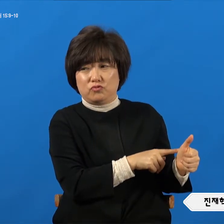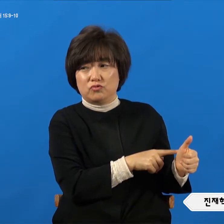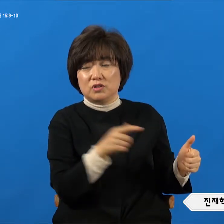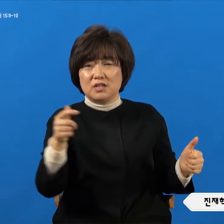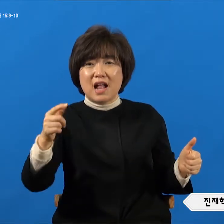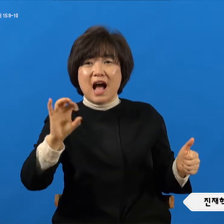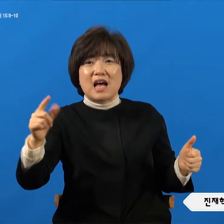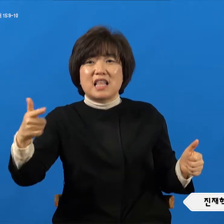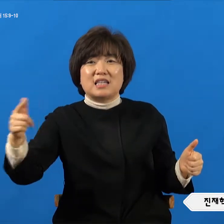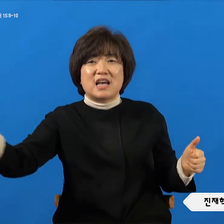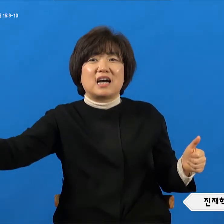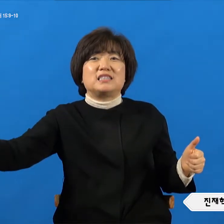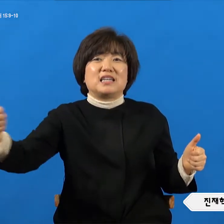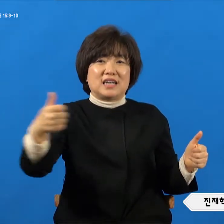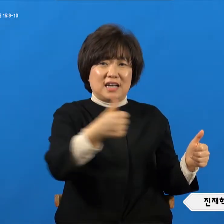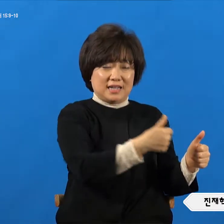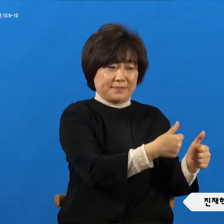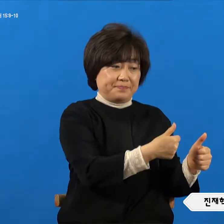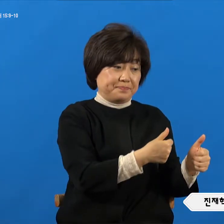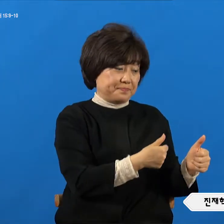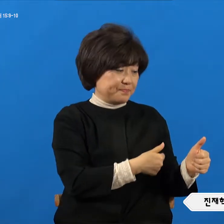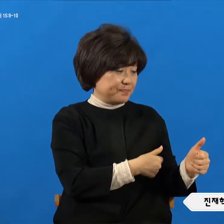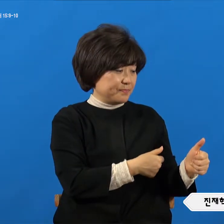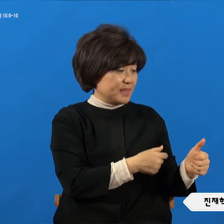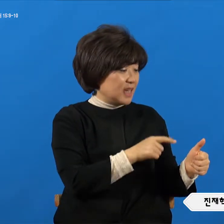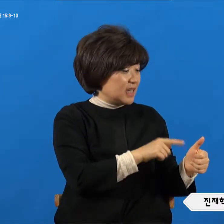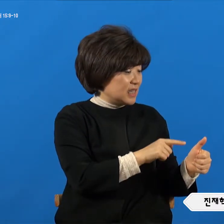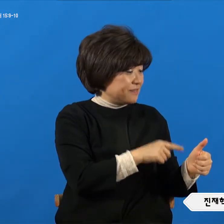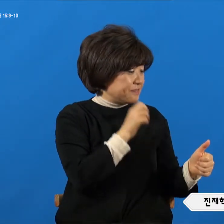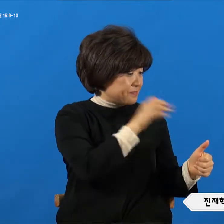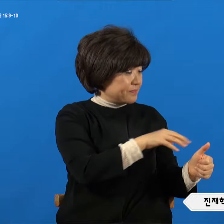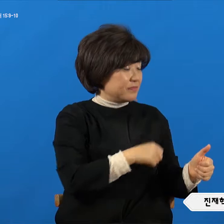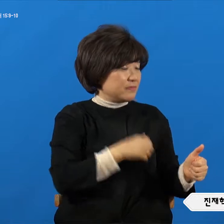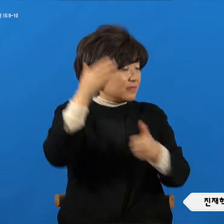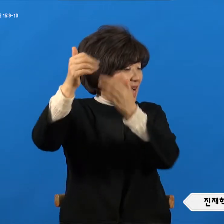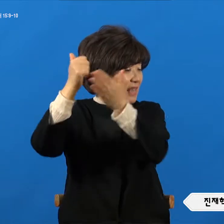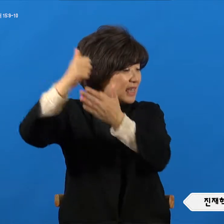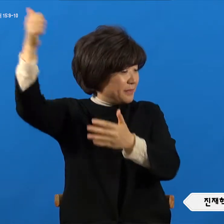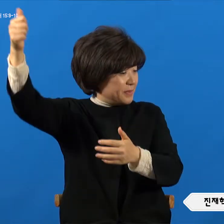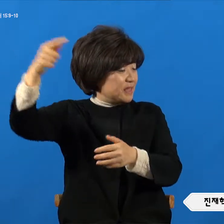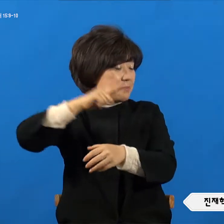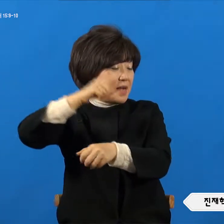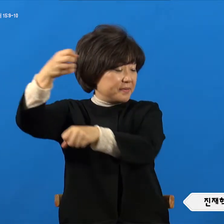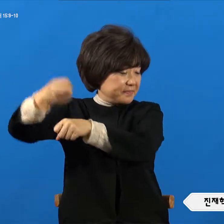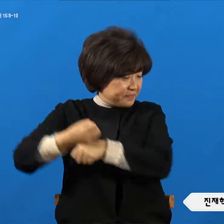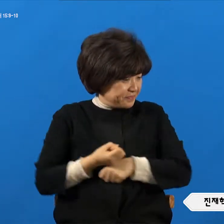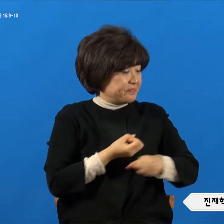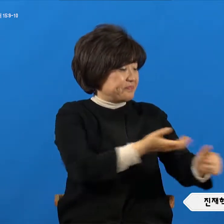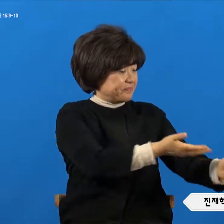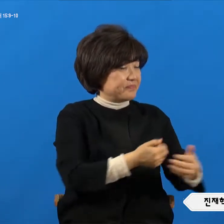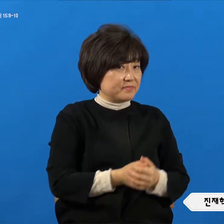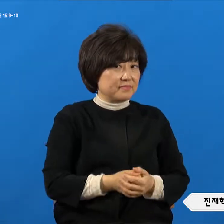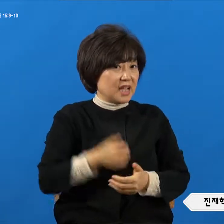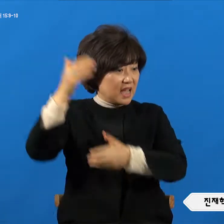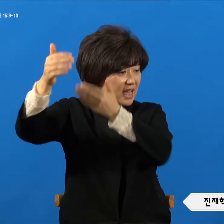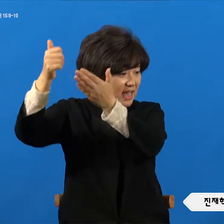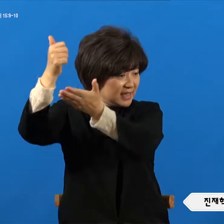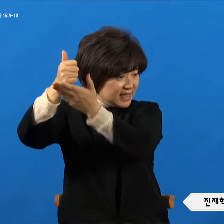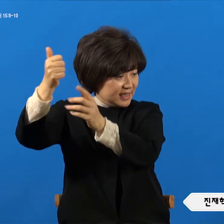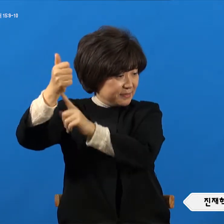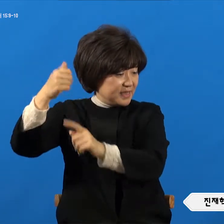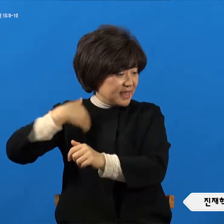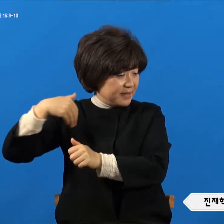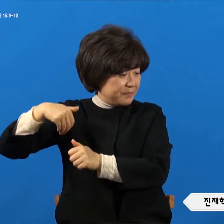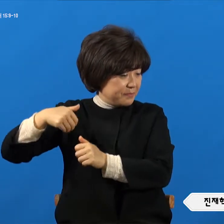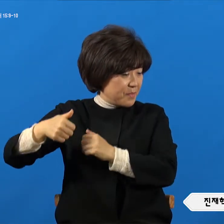찾아갑니다. 그리고 사울을 향해 말씀합니다. 하나님이 내게 말씀하셨다. 하나님이 나를 너에게 보내셨다. 하나님이 너를